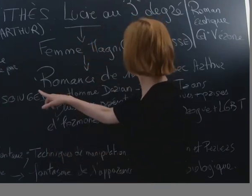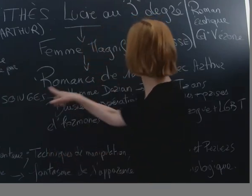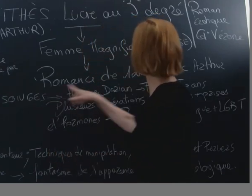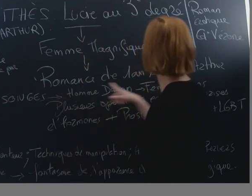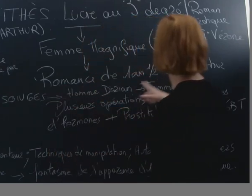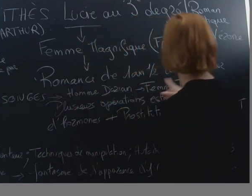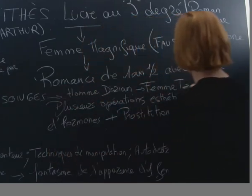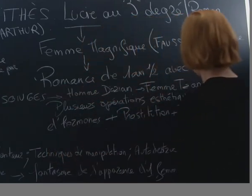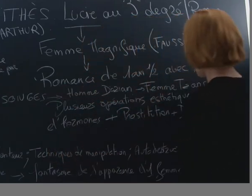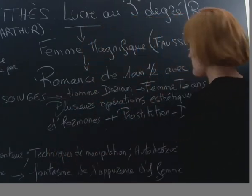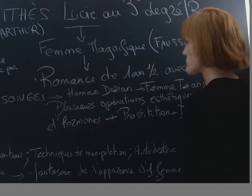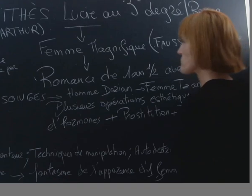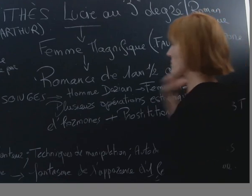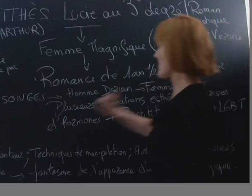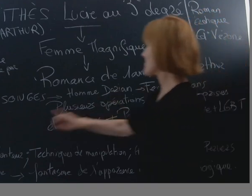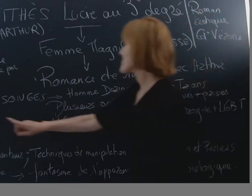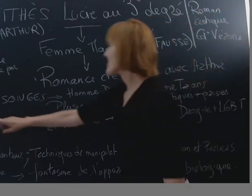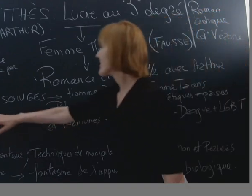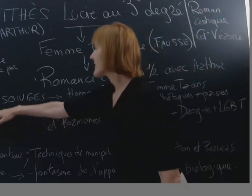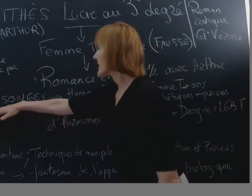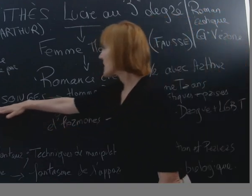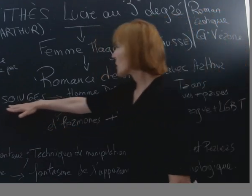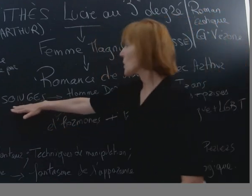maintenant nous allons parler du récit